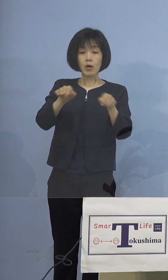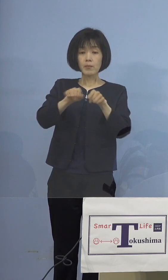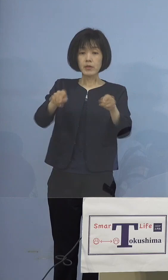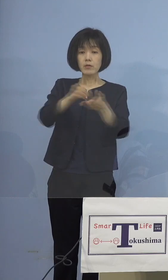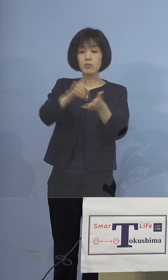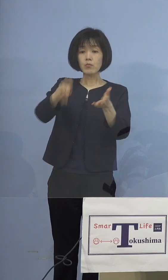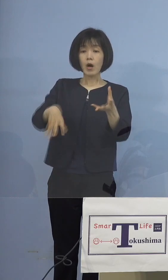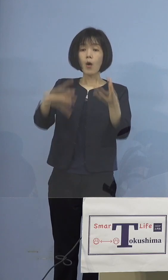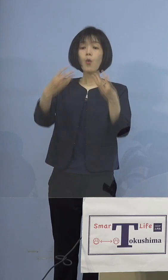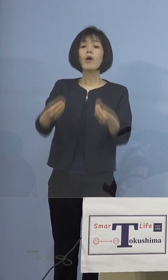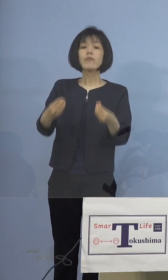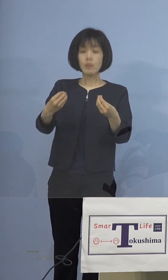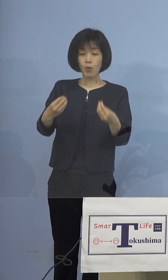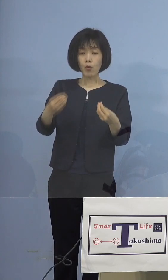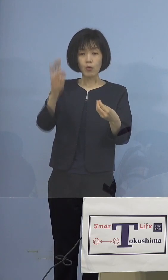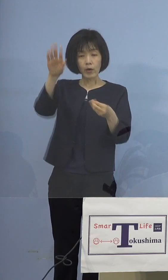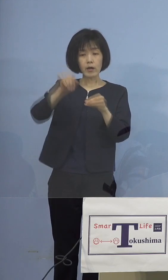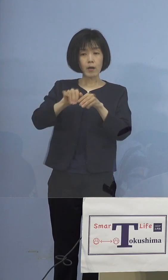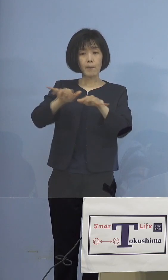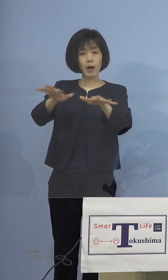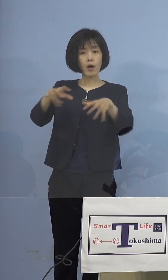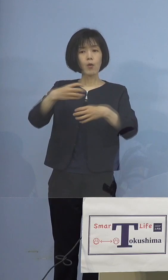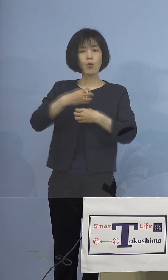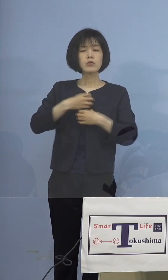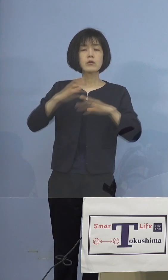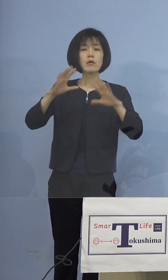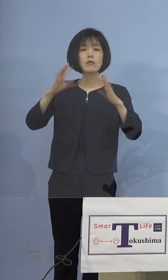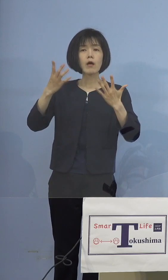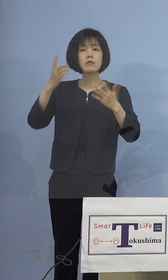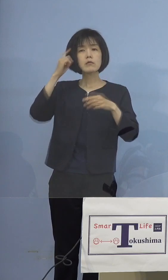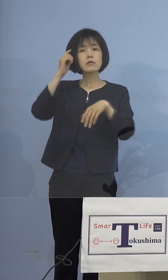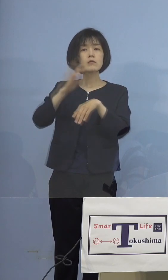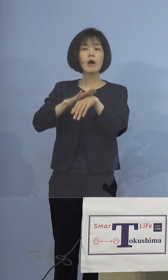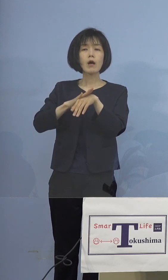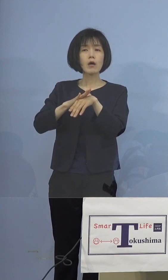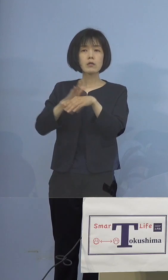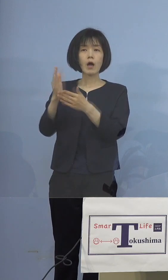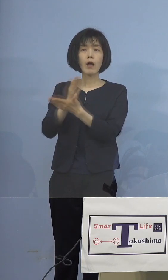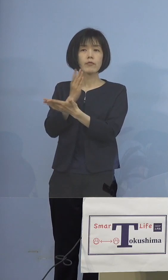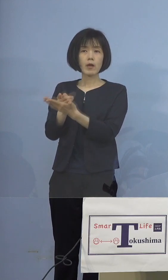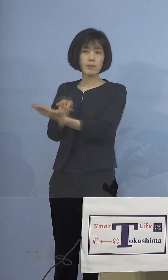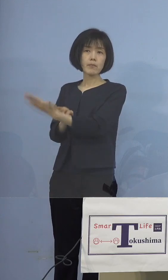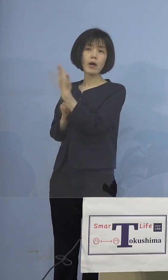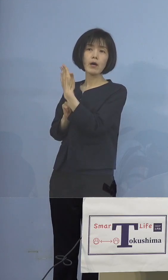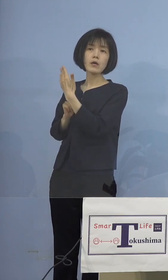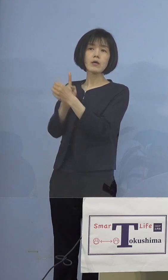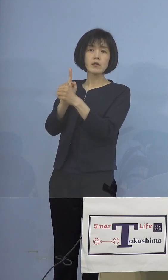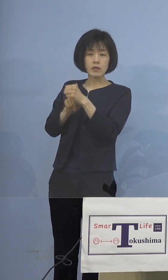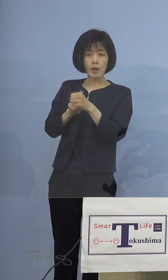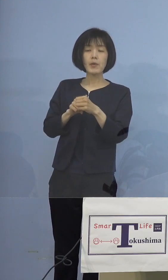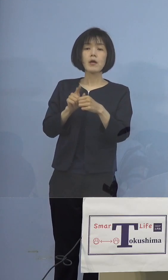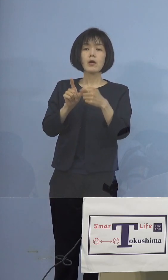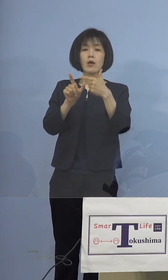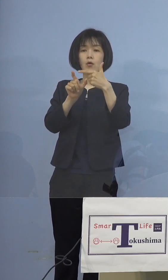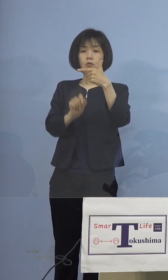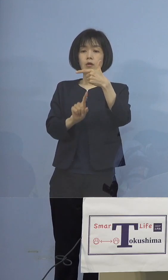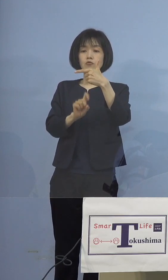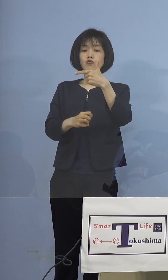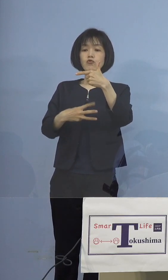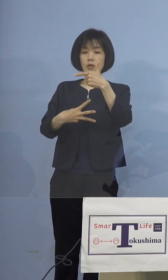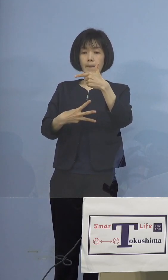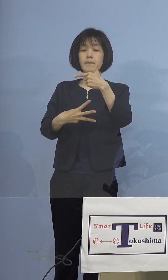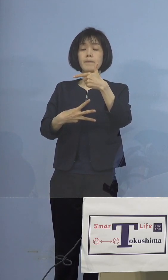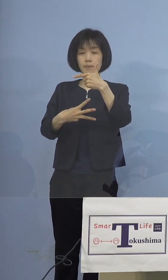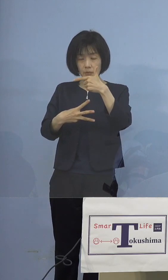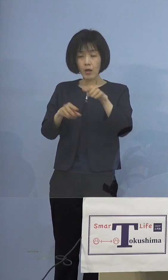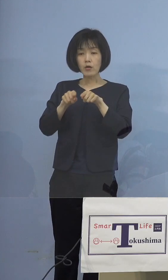が県全体に拡大する恐れがなくなったとの判断のもと、6月13日をもって解除すること